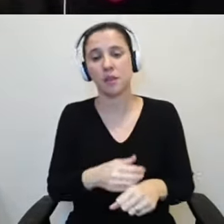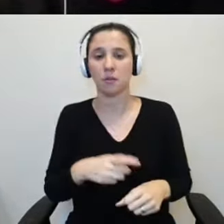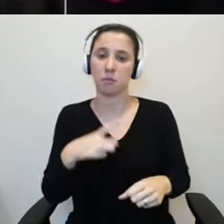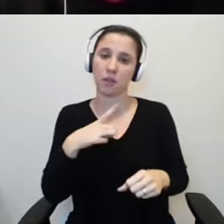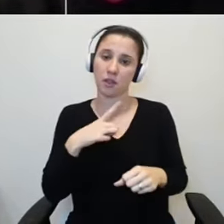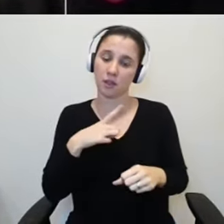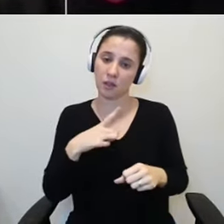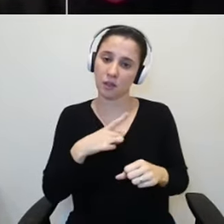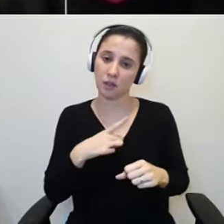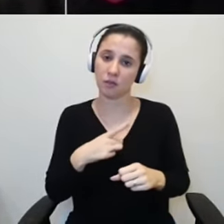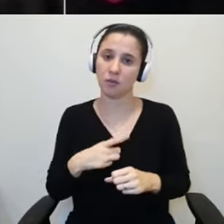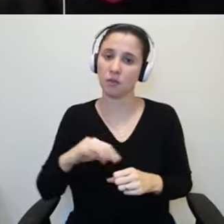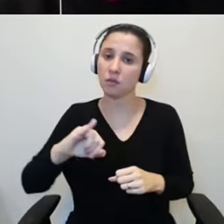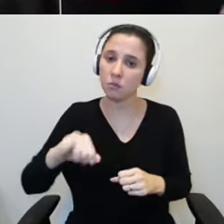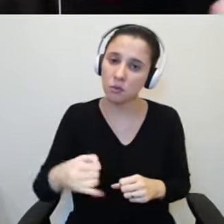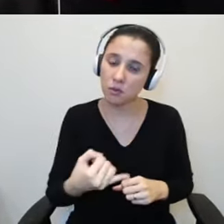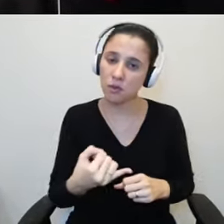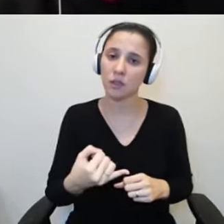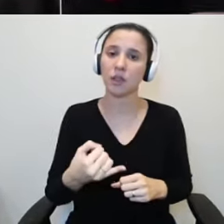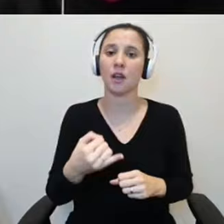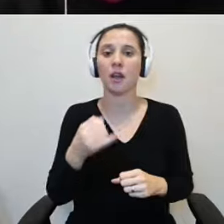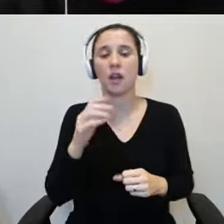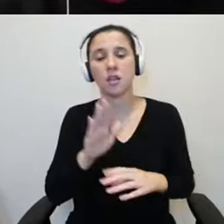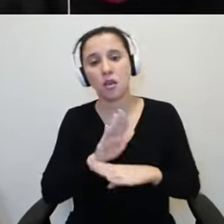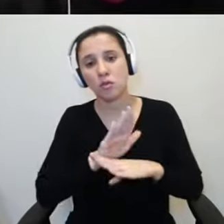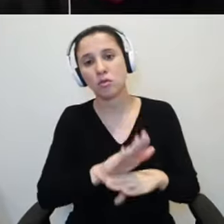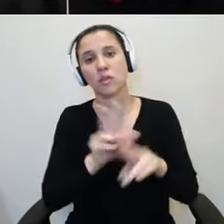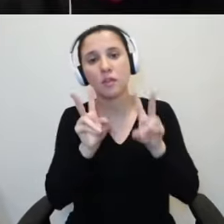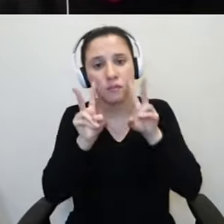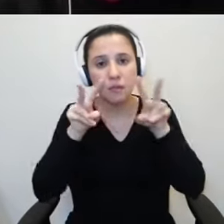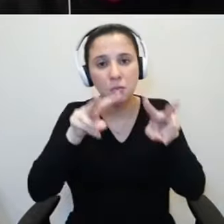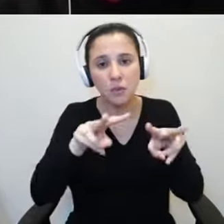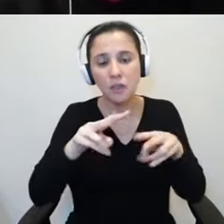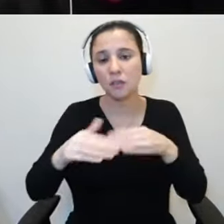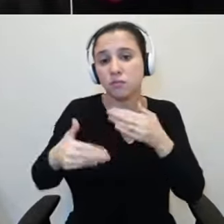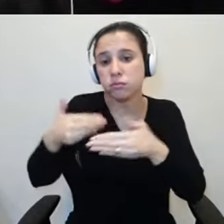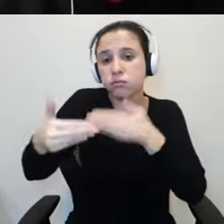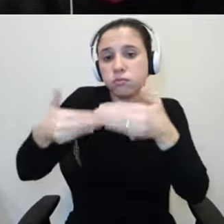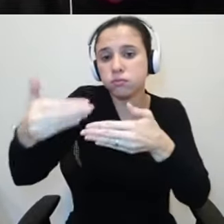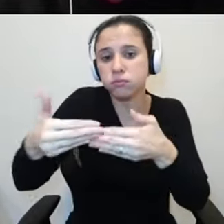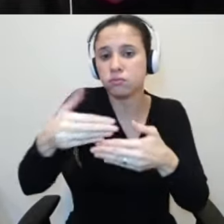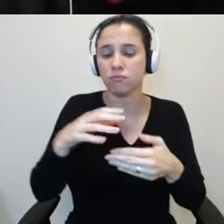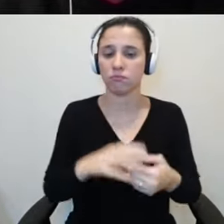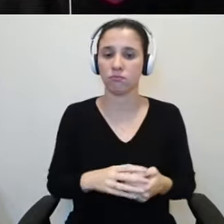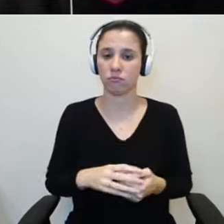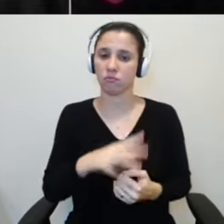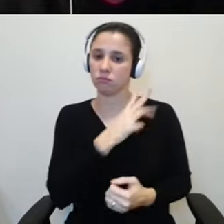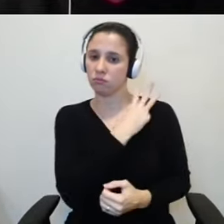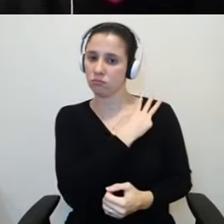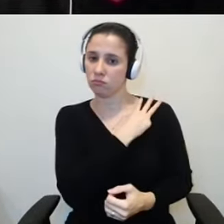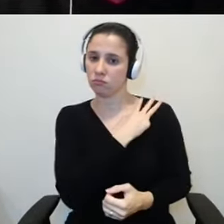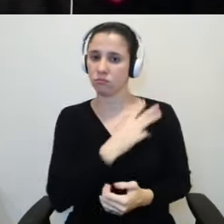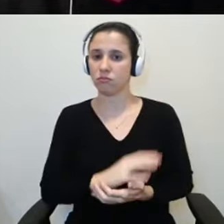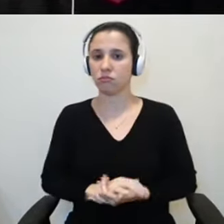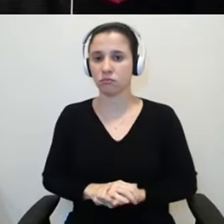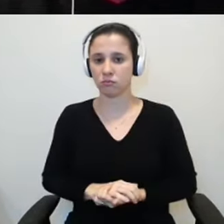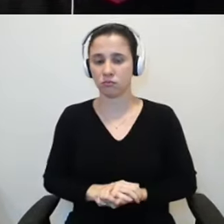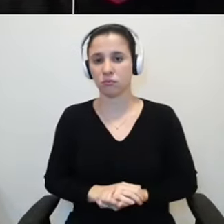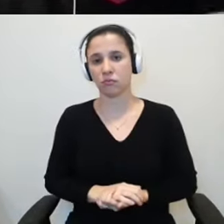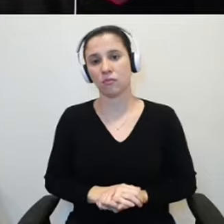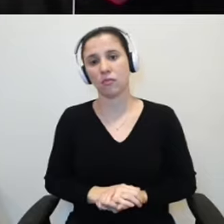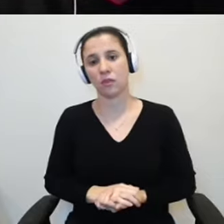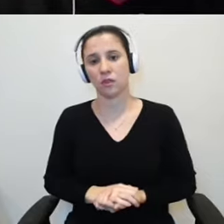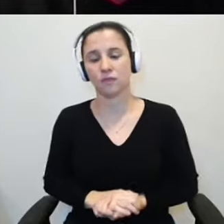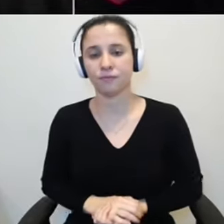para justamente tentar viabilizar esse aceleramento. Eu acho que em alguma pergunta aqui, do segundo, tem aqui